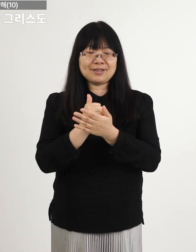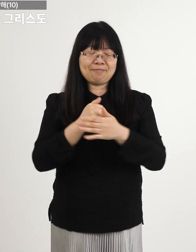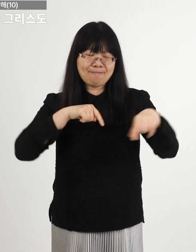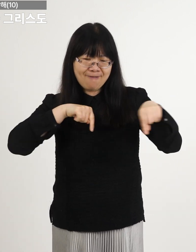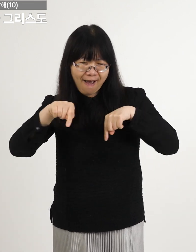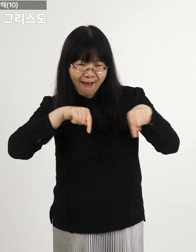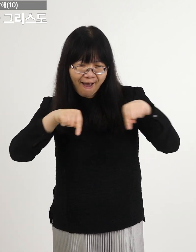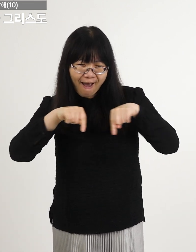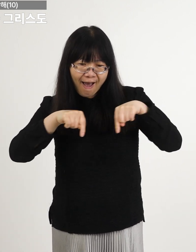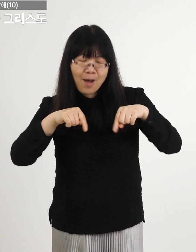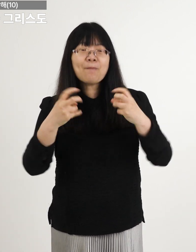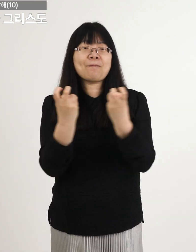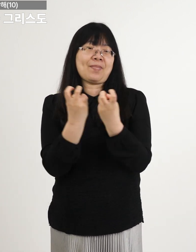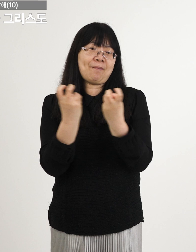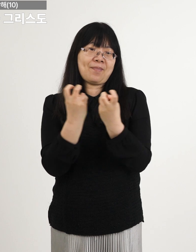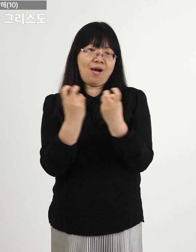경영,